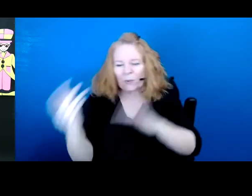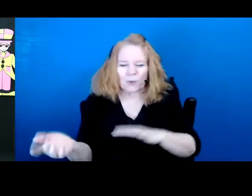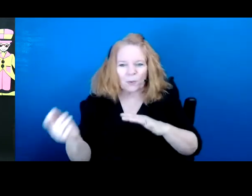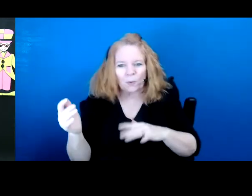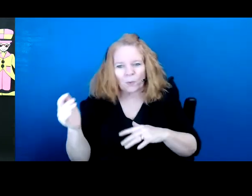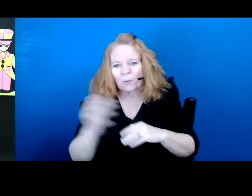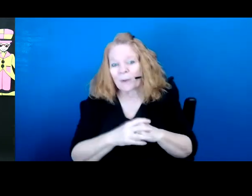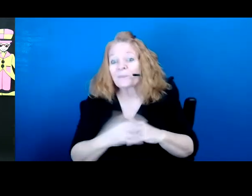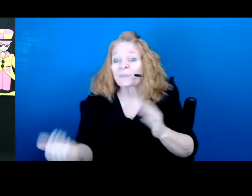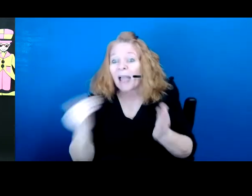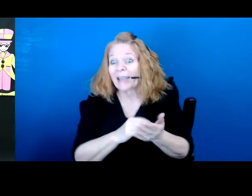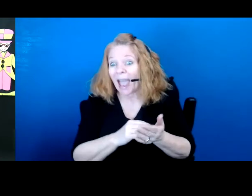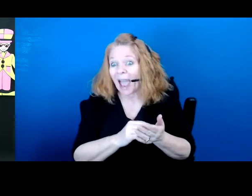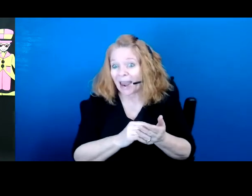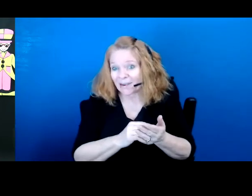guapo